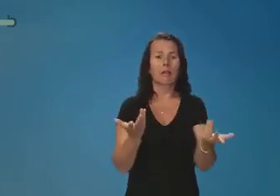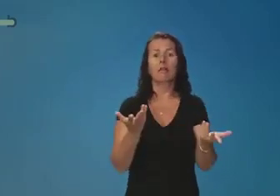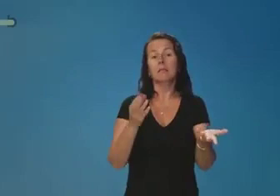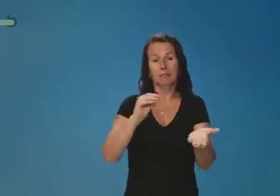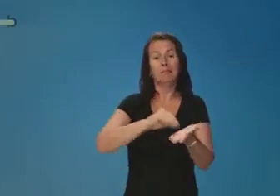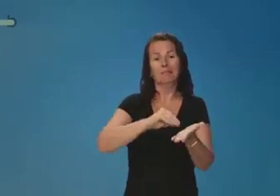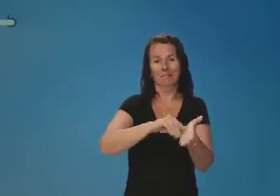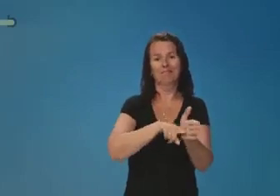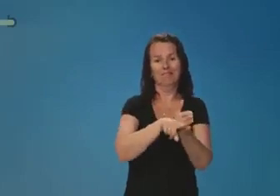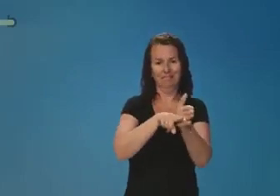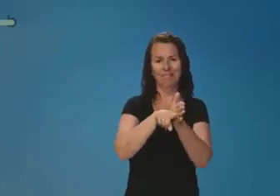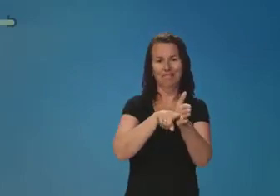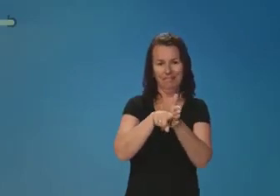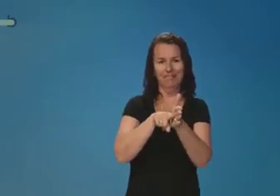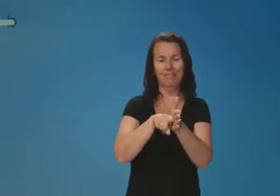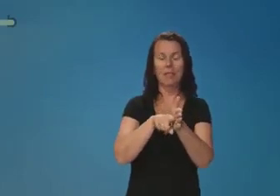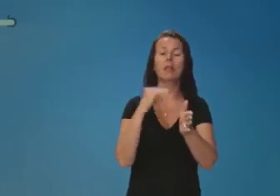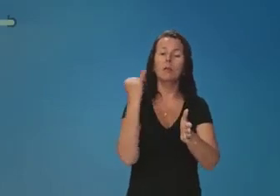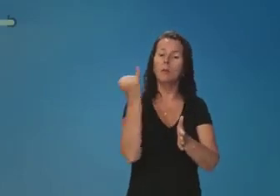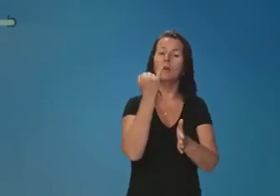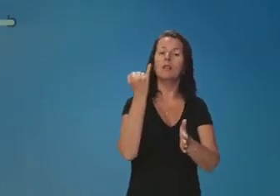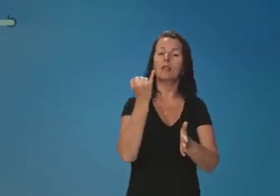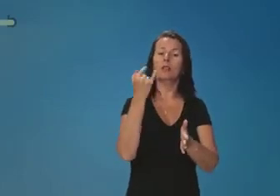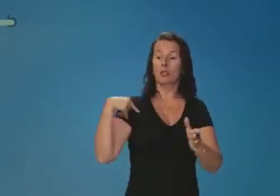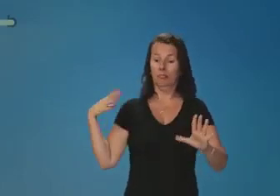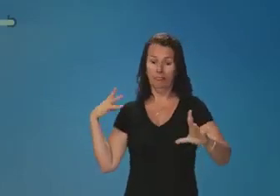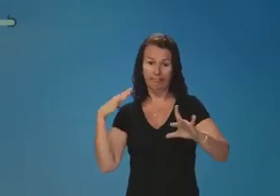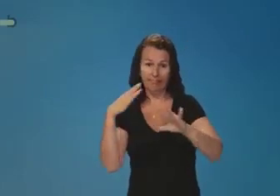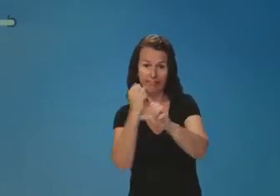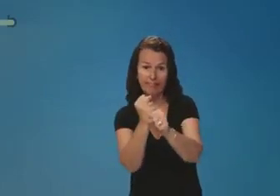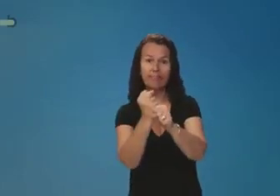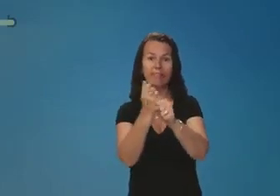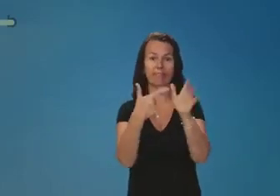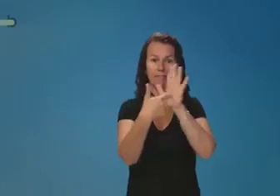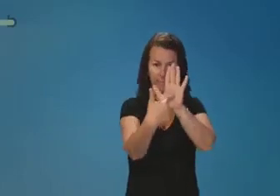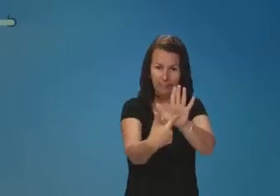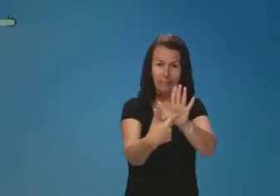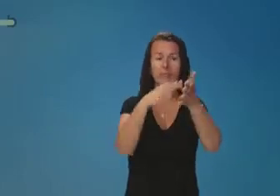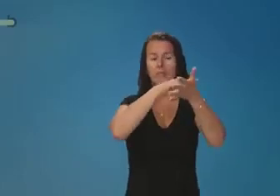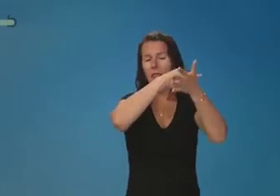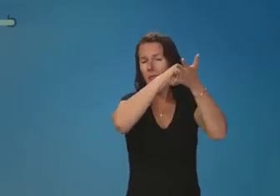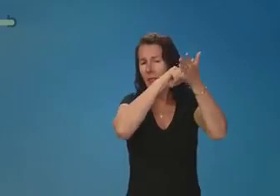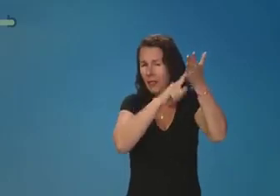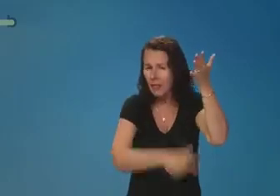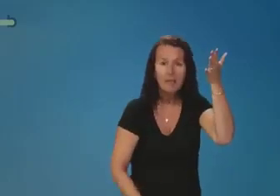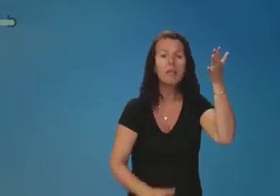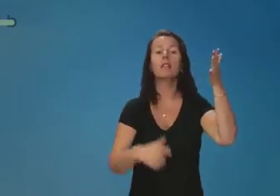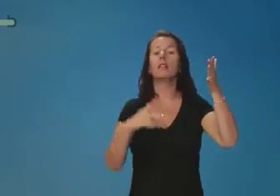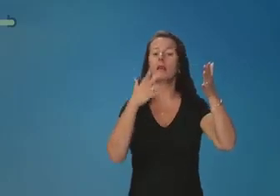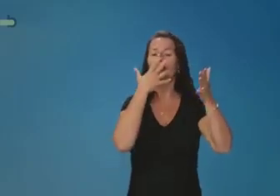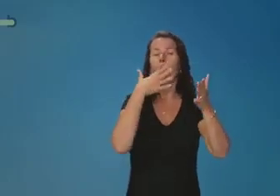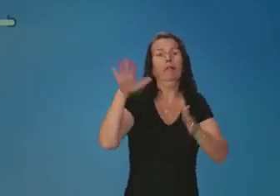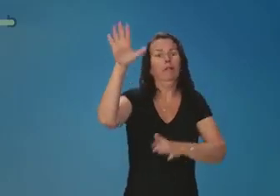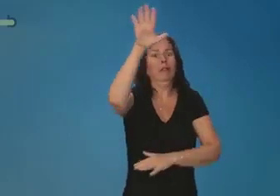possibilidades de pesquisa que são bastante importantes. Concluindo, este artigo apresenta uma visão geral sobre o tema, pois trata-se